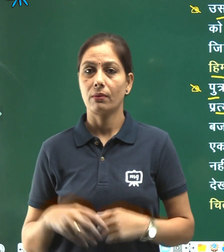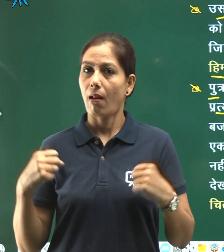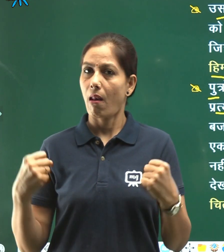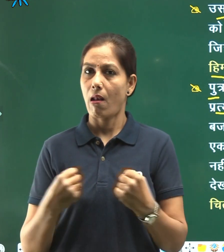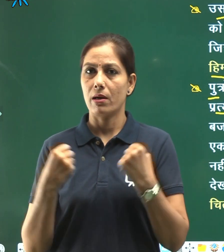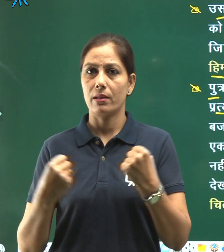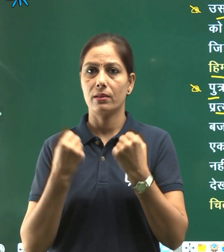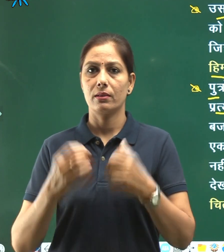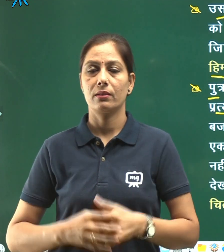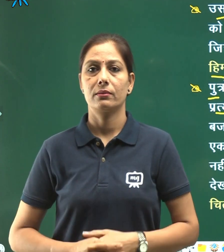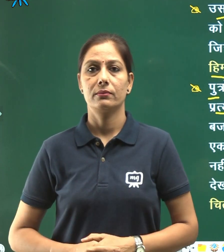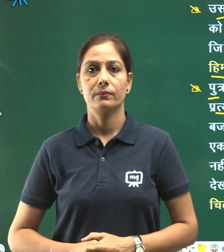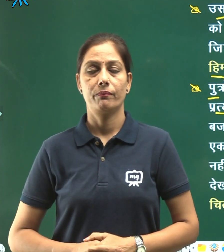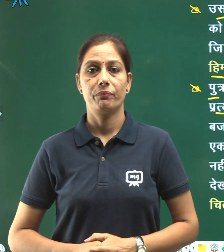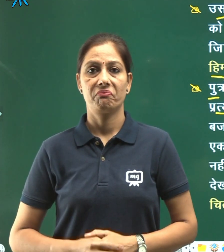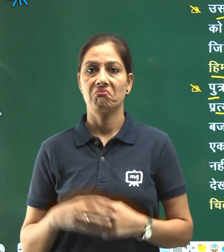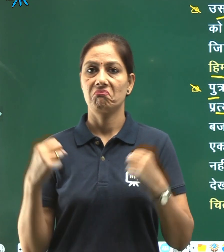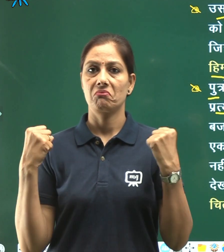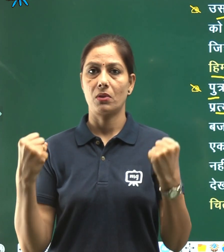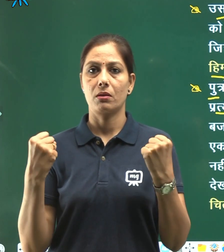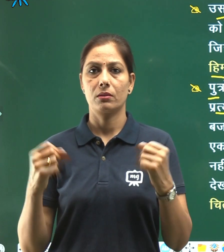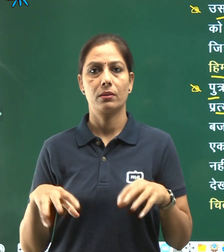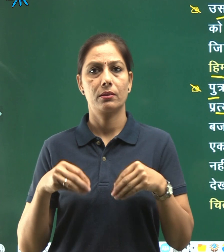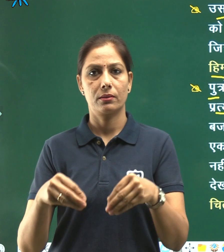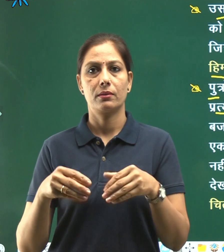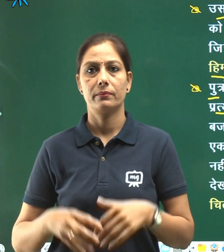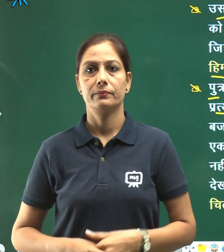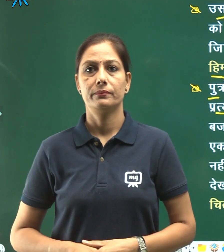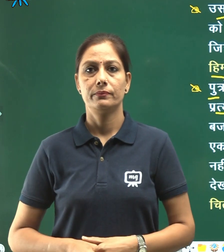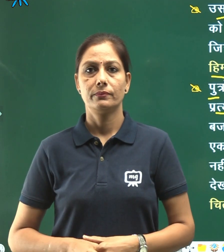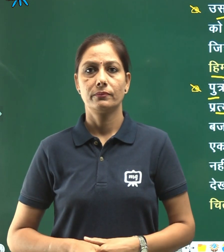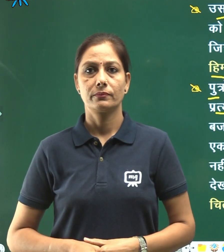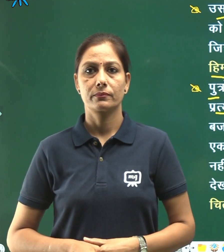लड़ने की ताकत देता था।